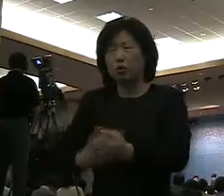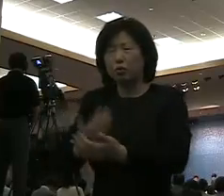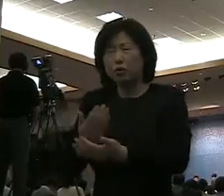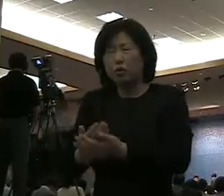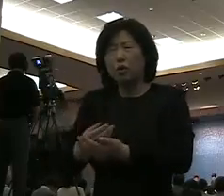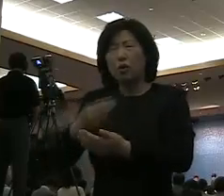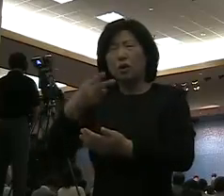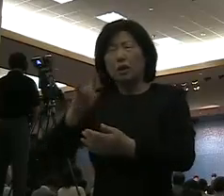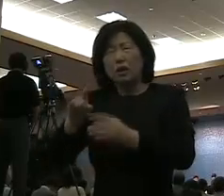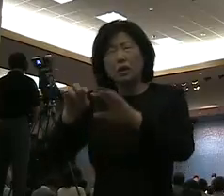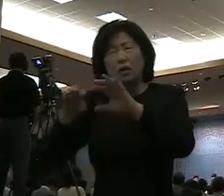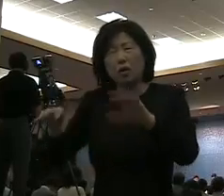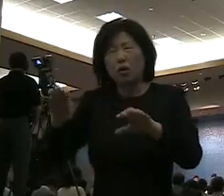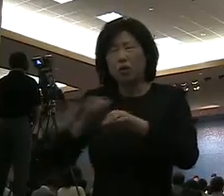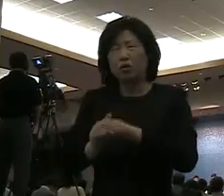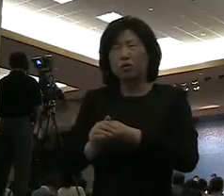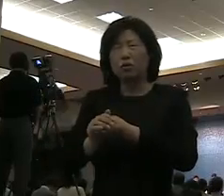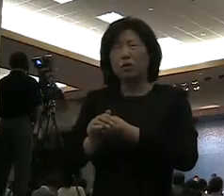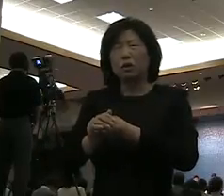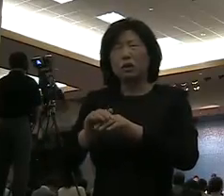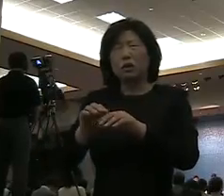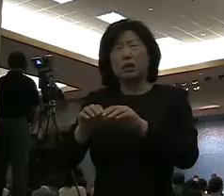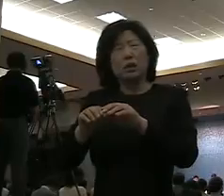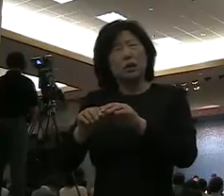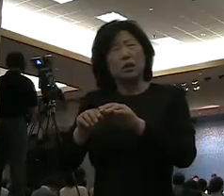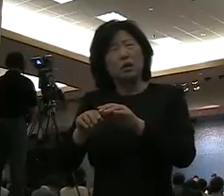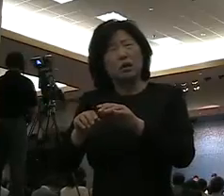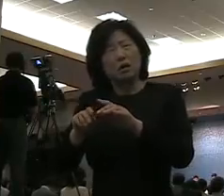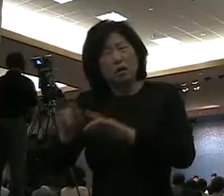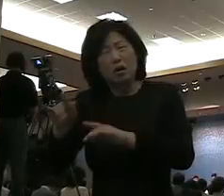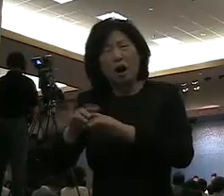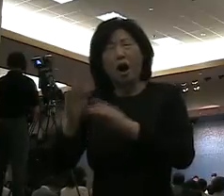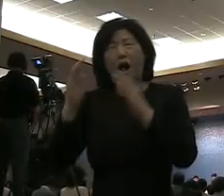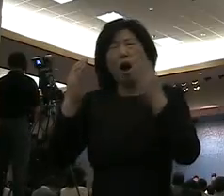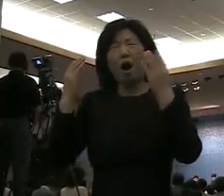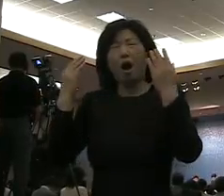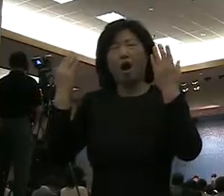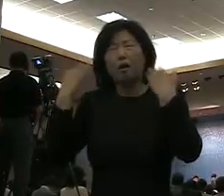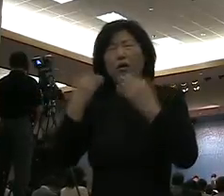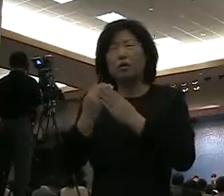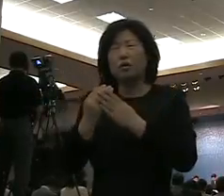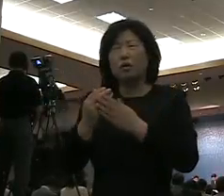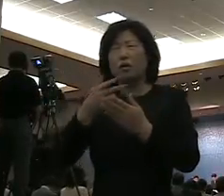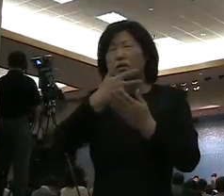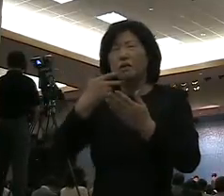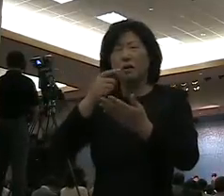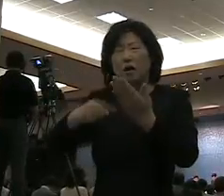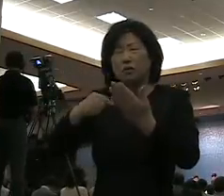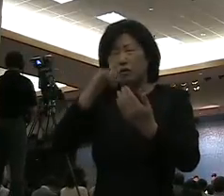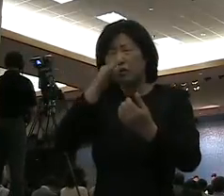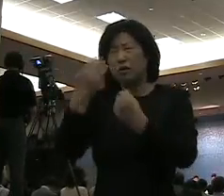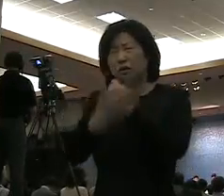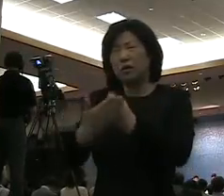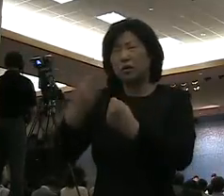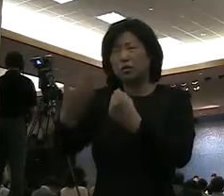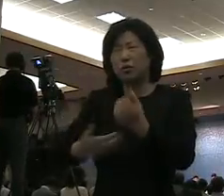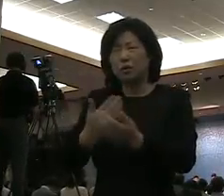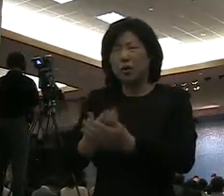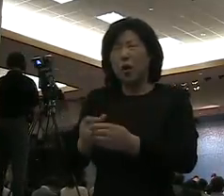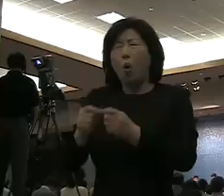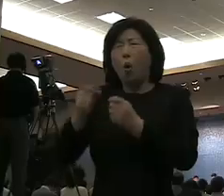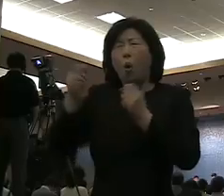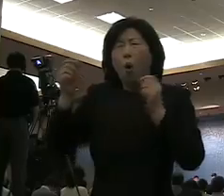내 교환 학생과 출국 준비 중인 학생들에게 영어를 가르칠 수 있도록 은혜를 주옵소서. 장기 비자를 받을 수